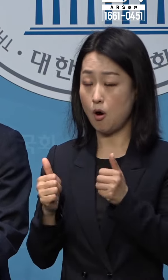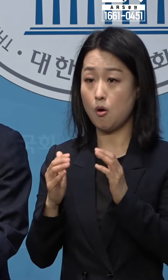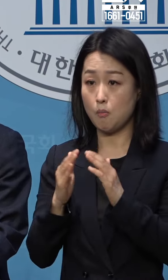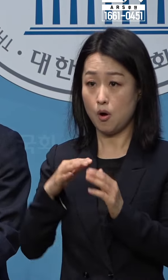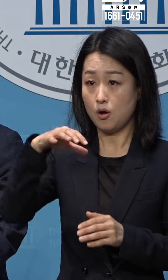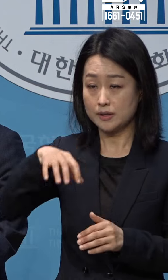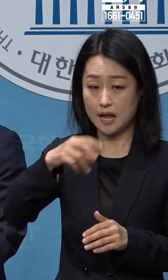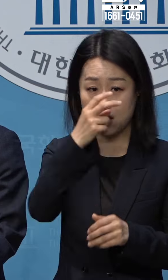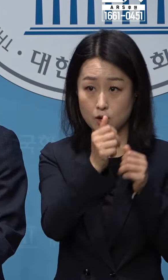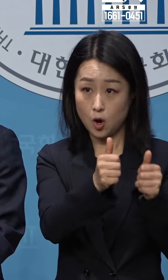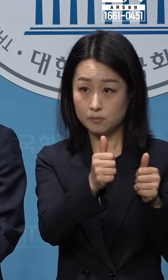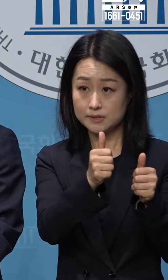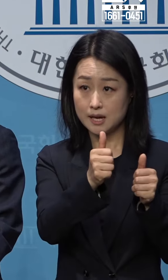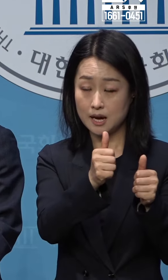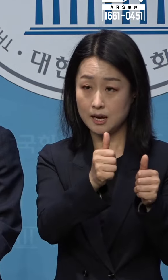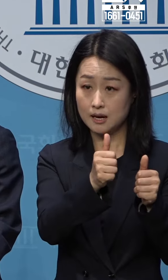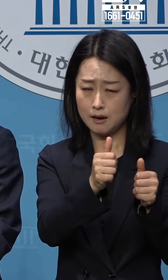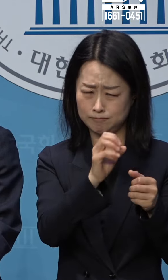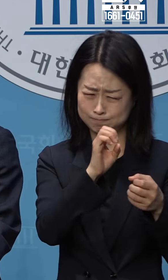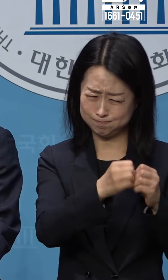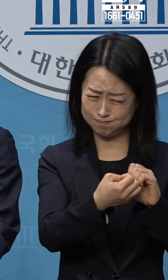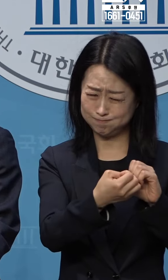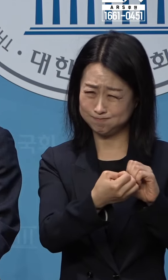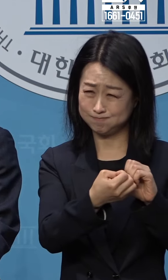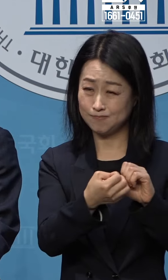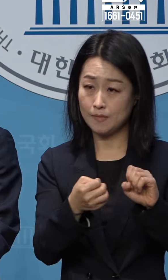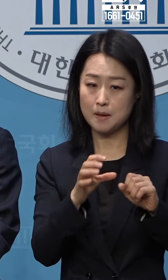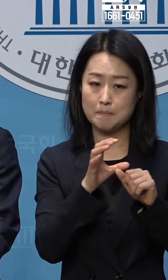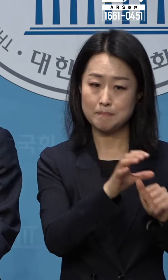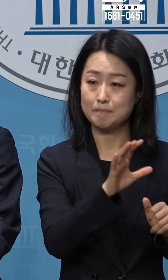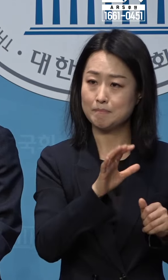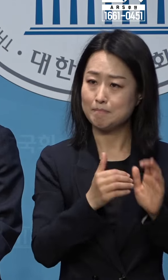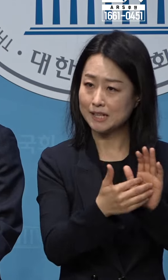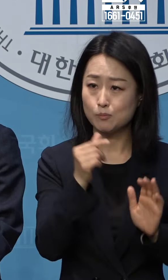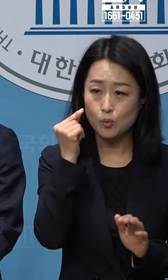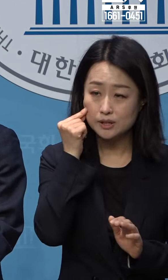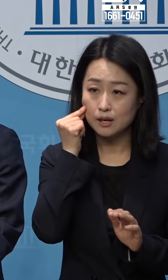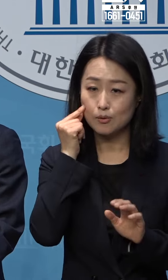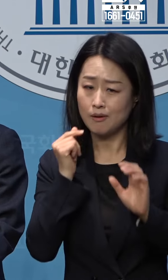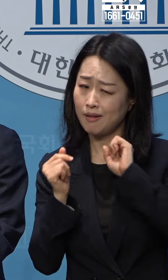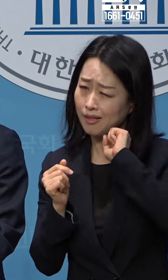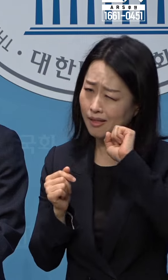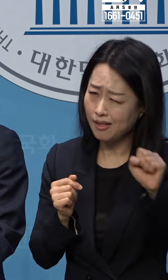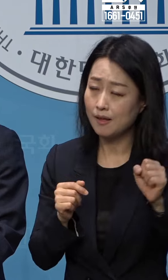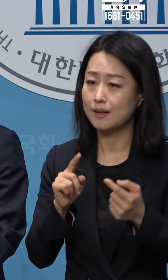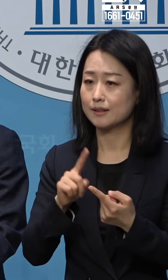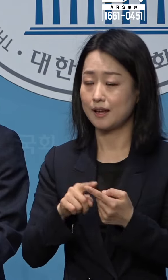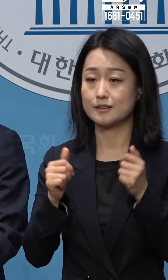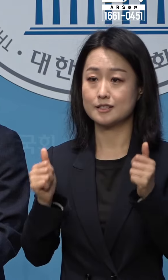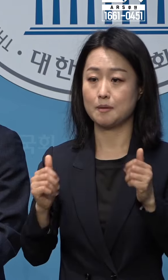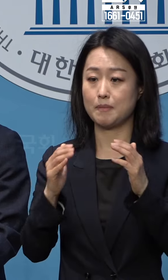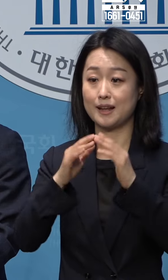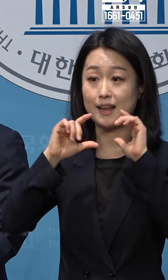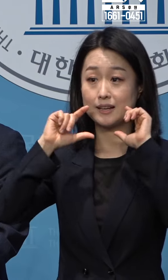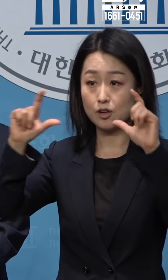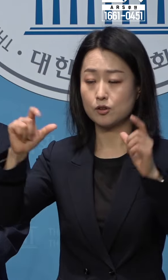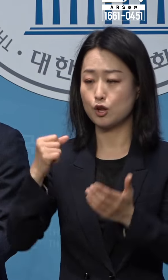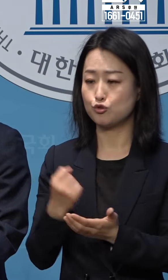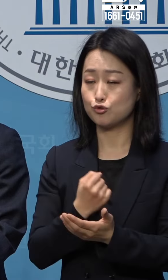폭주를 제지하지 못하고 검찰이 짜 프레임에 갇힌 판결을 한 것에 강력한 유감을